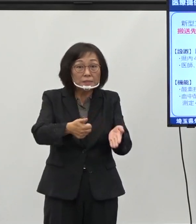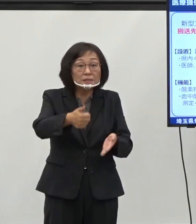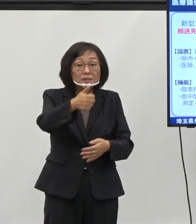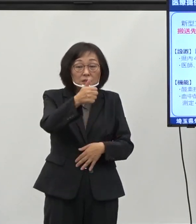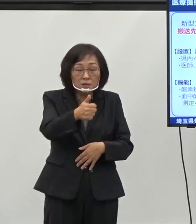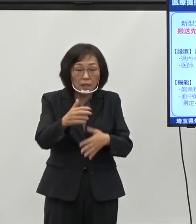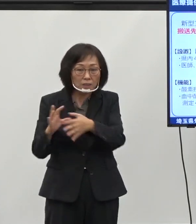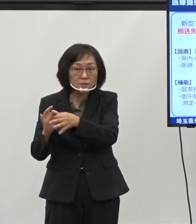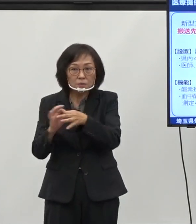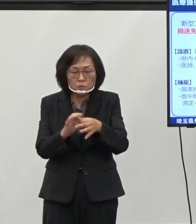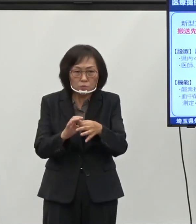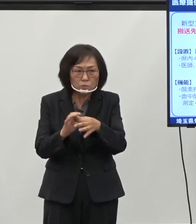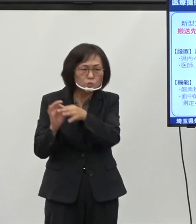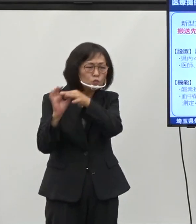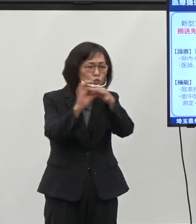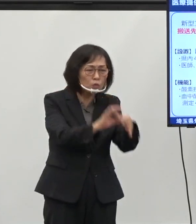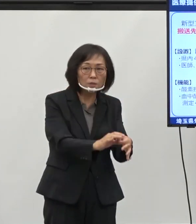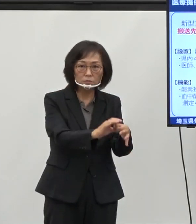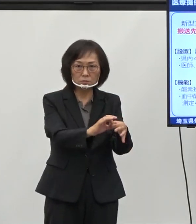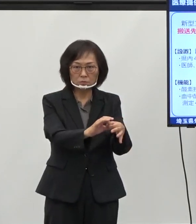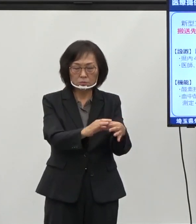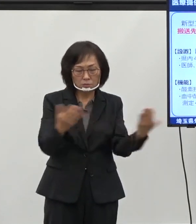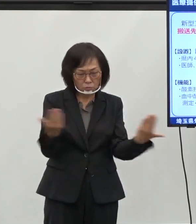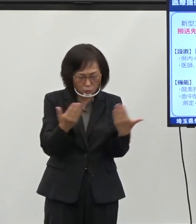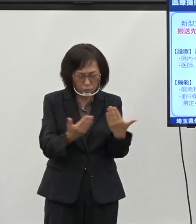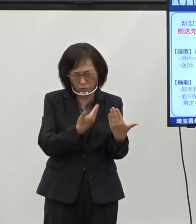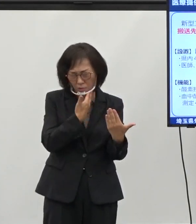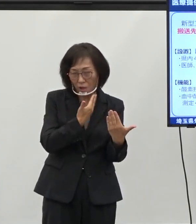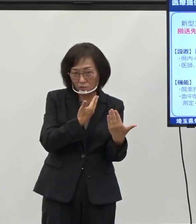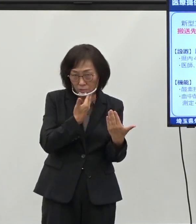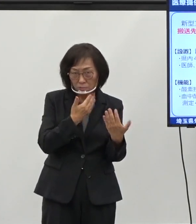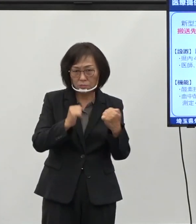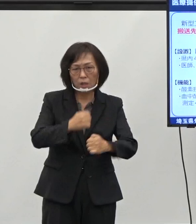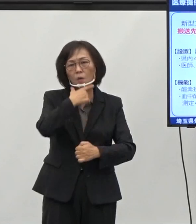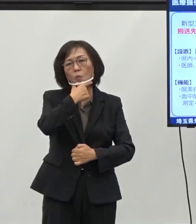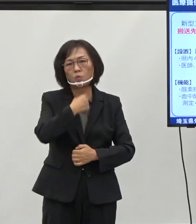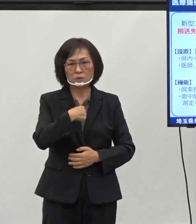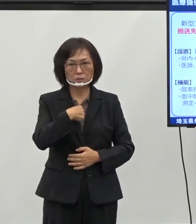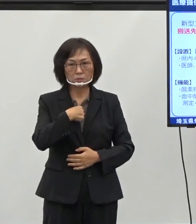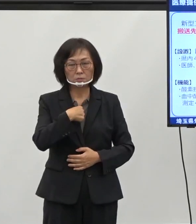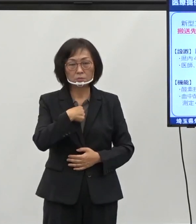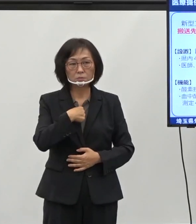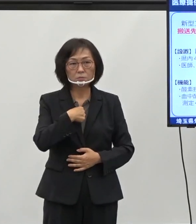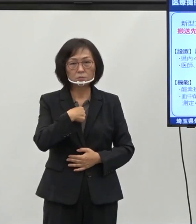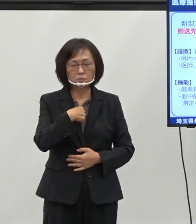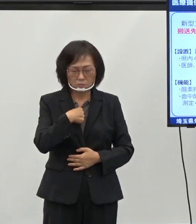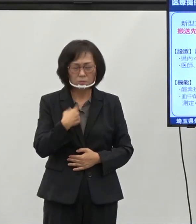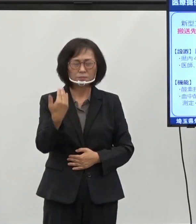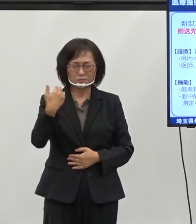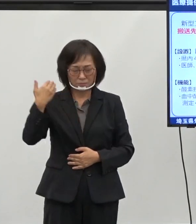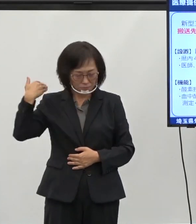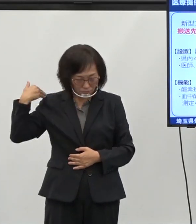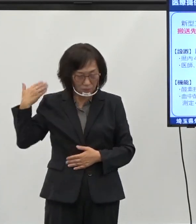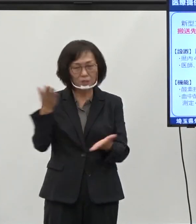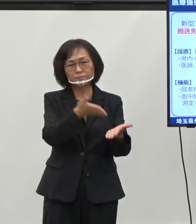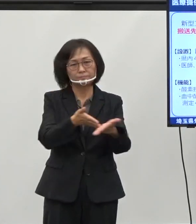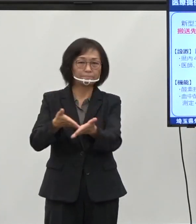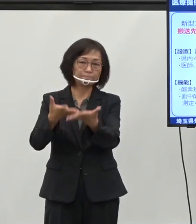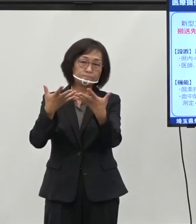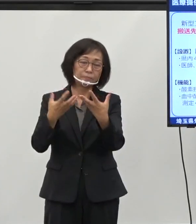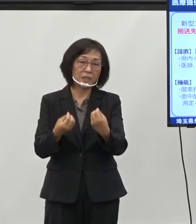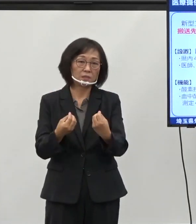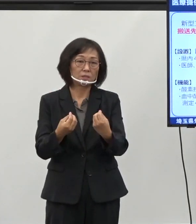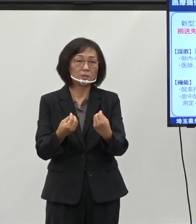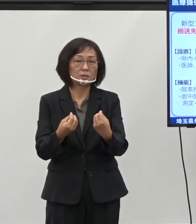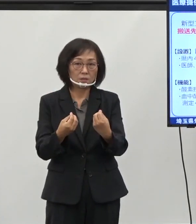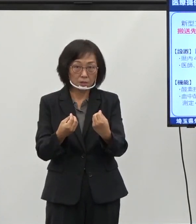という仕事だけはしっかりやってほしい、優先してほしい、このように我々としては従前から申し上げてきたところ、そ